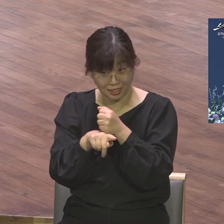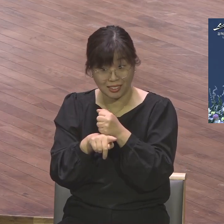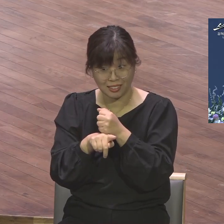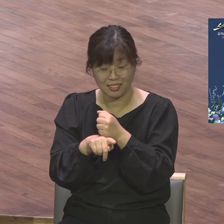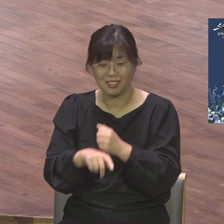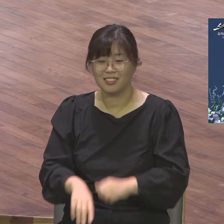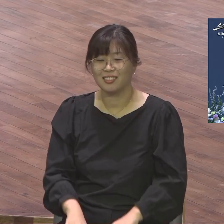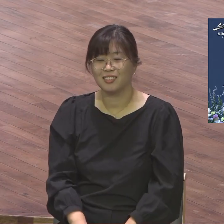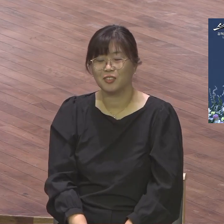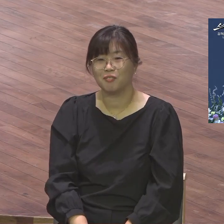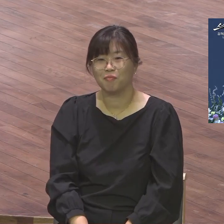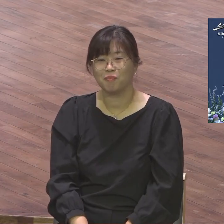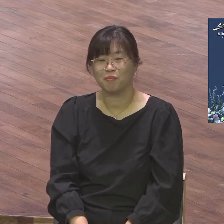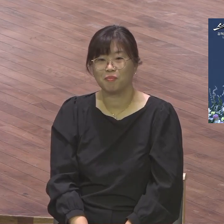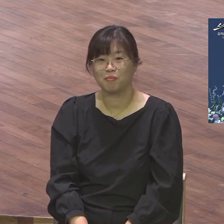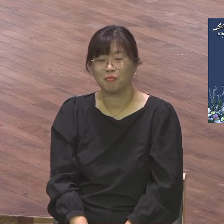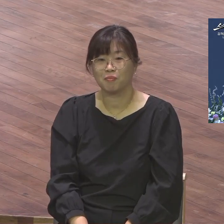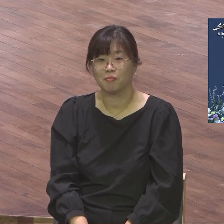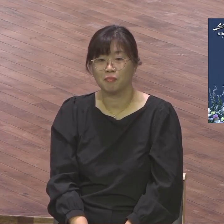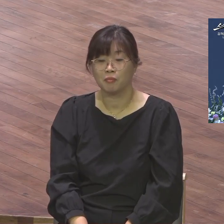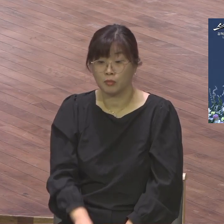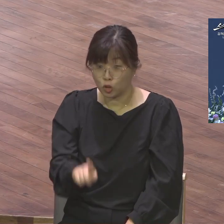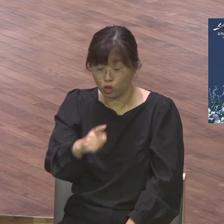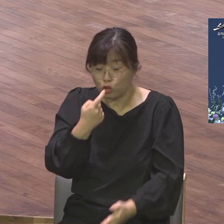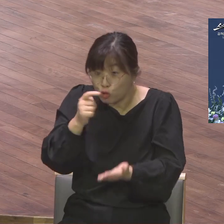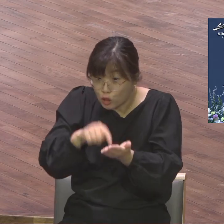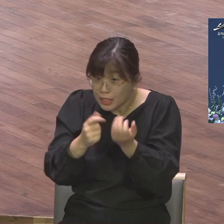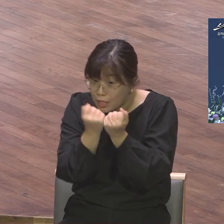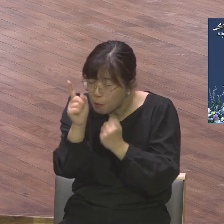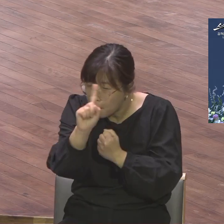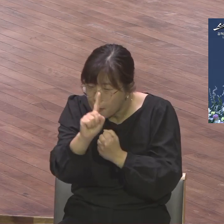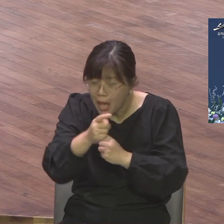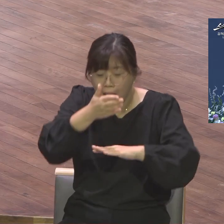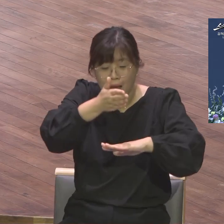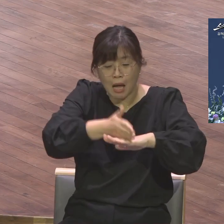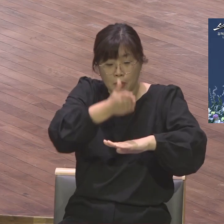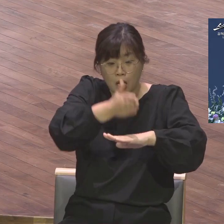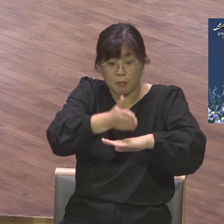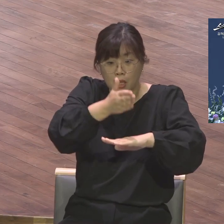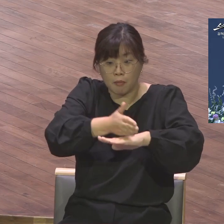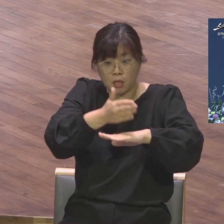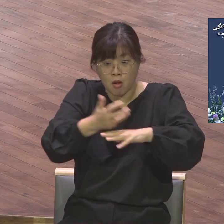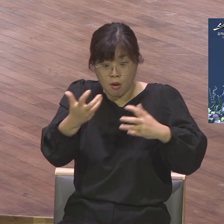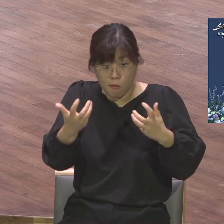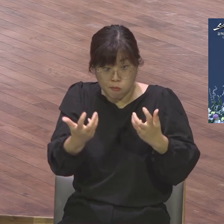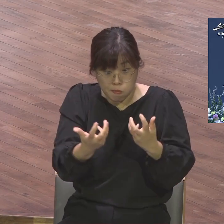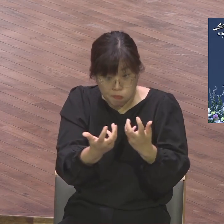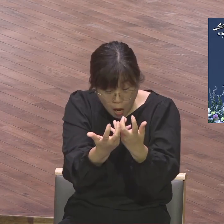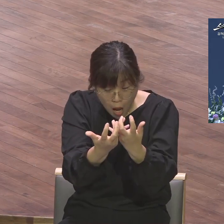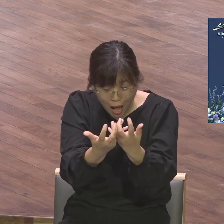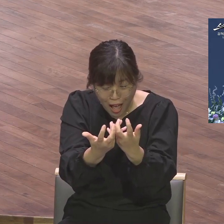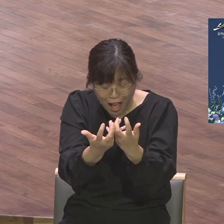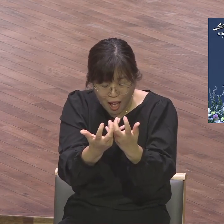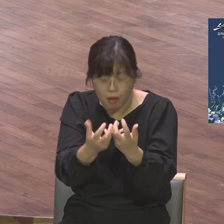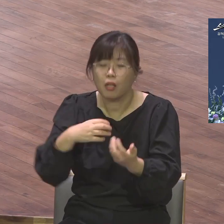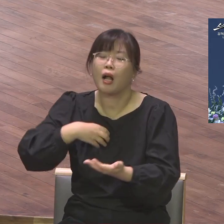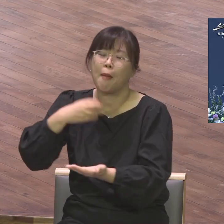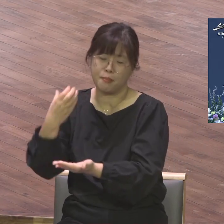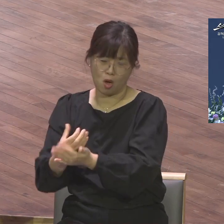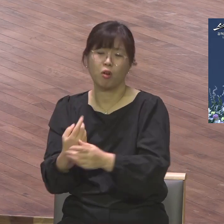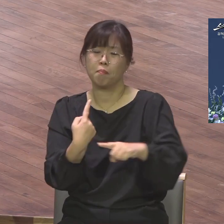쉽게 설명하면 감사가 넘치게 하는 것이 감격이에요. 감사가 넘치, 감사가